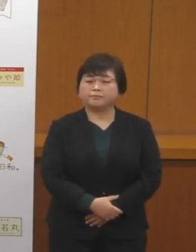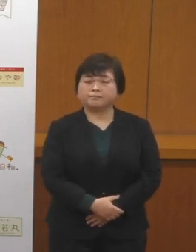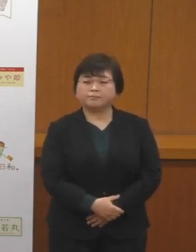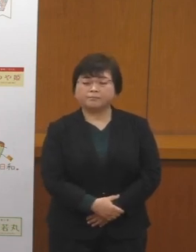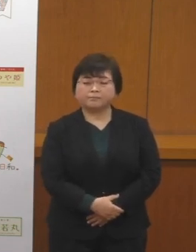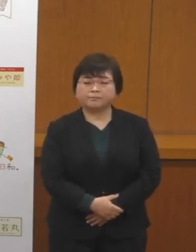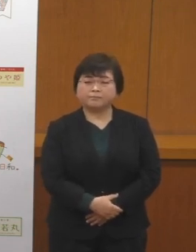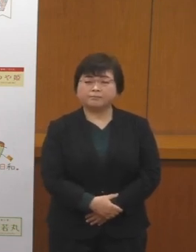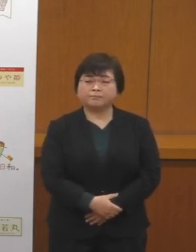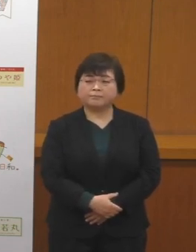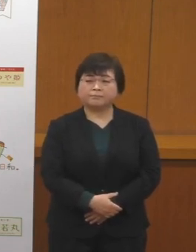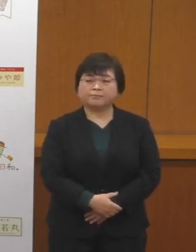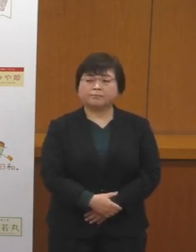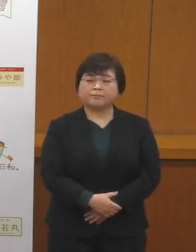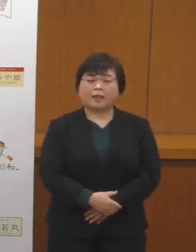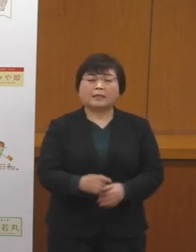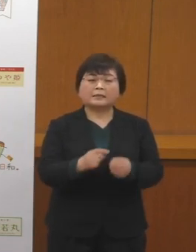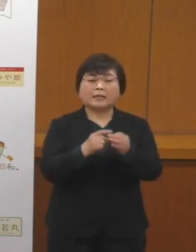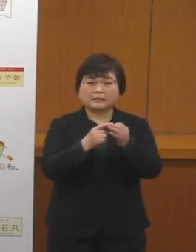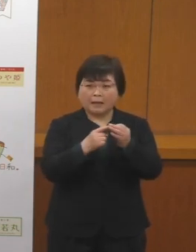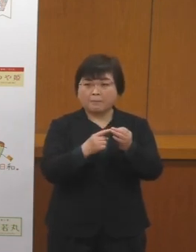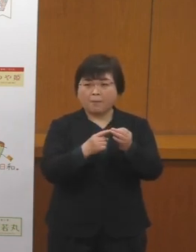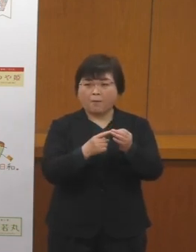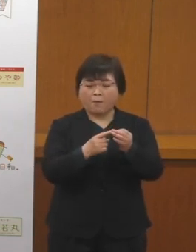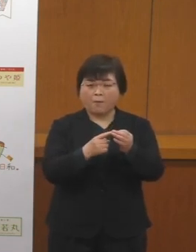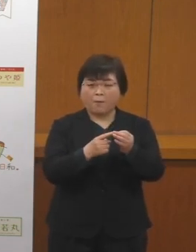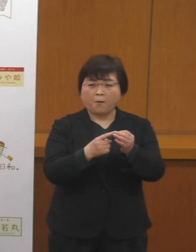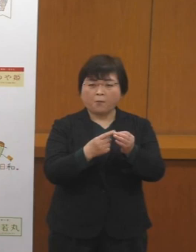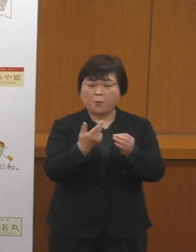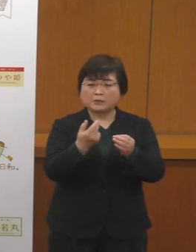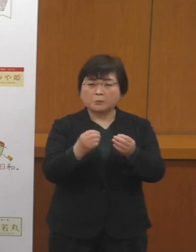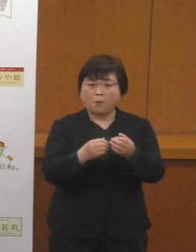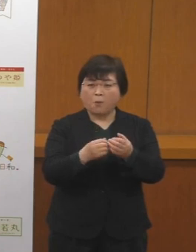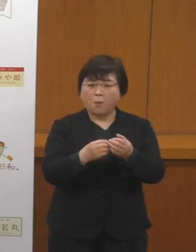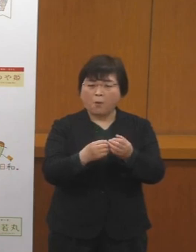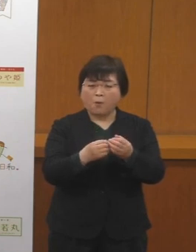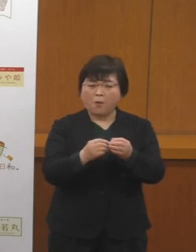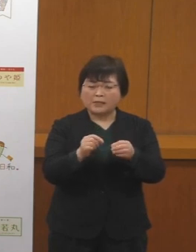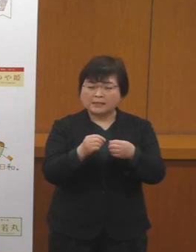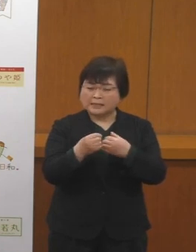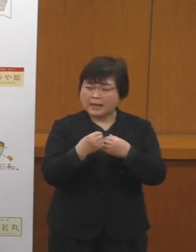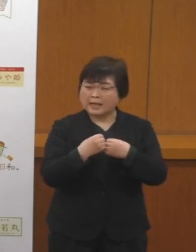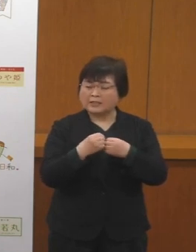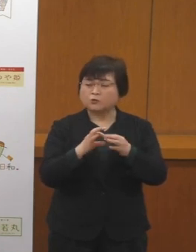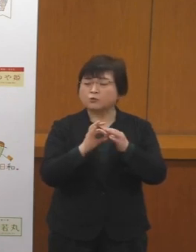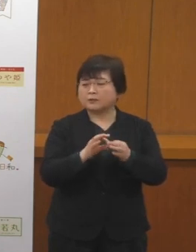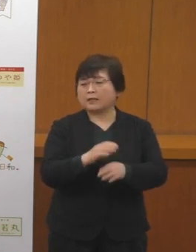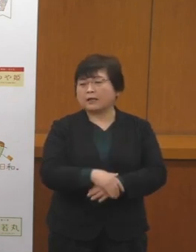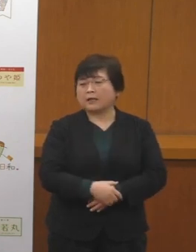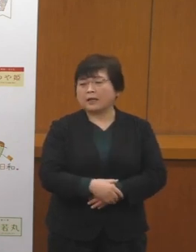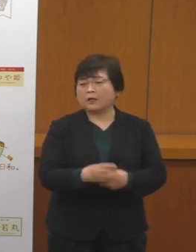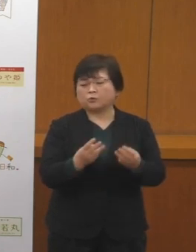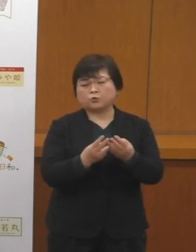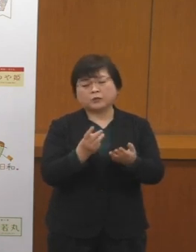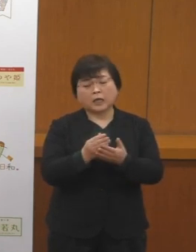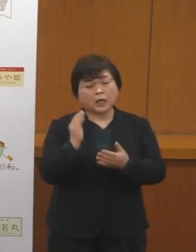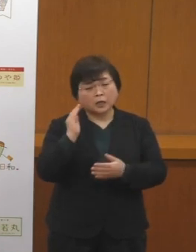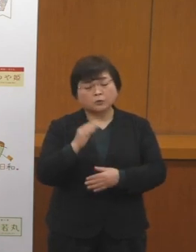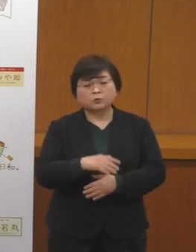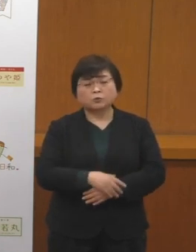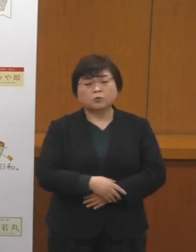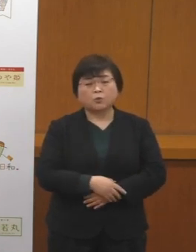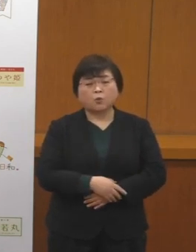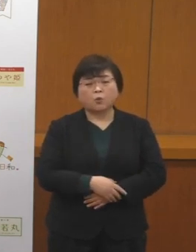下被害さくらんぼの下被害について教えていただきたいんですけども数字だけ聞いていると